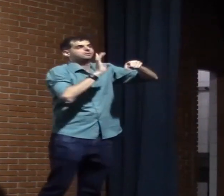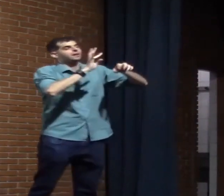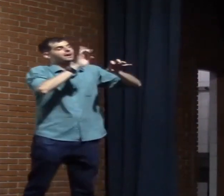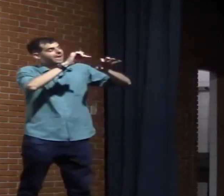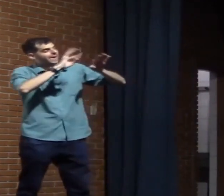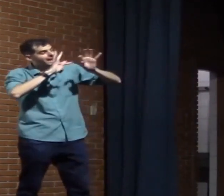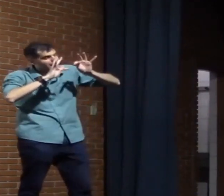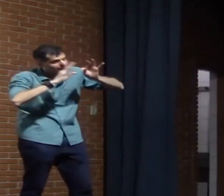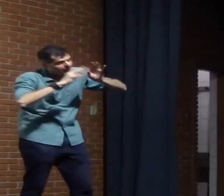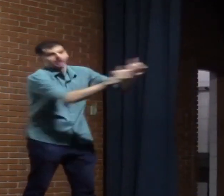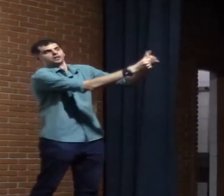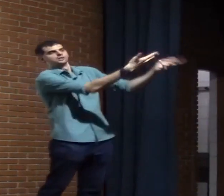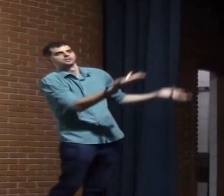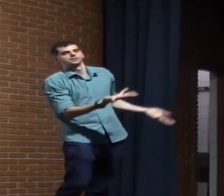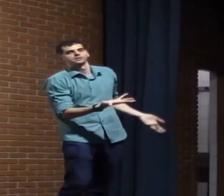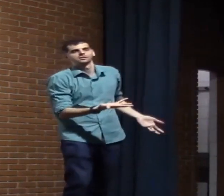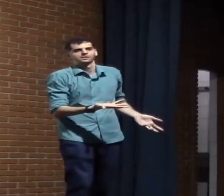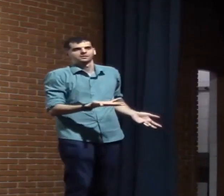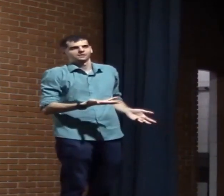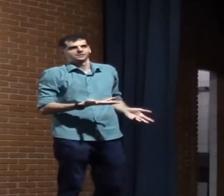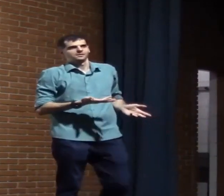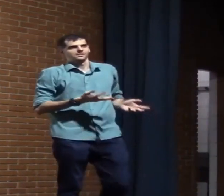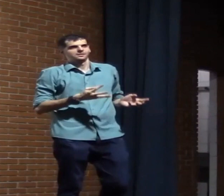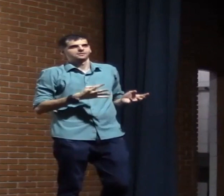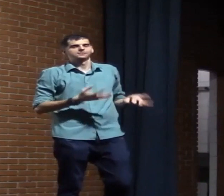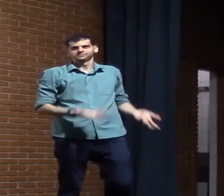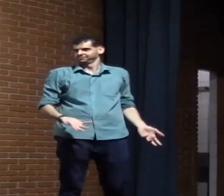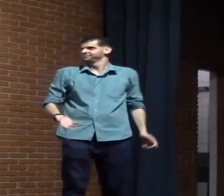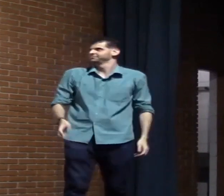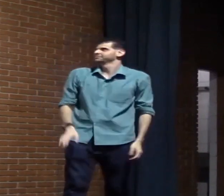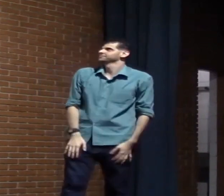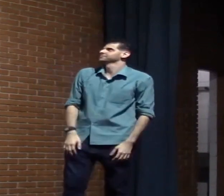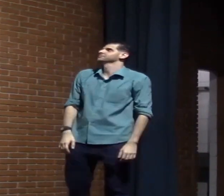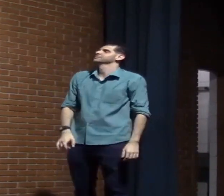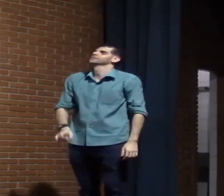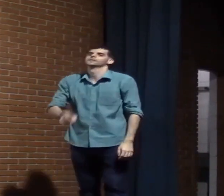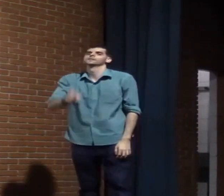parte está dentro da Constituição, é o direito de todos, para todos.